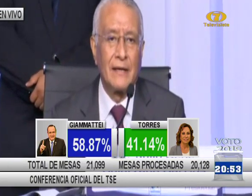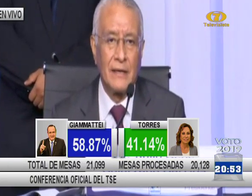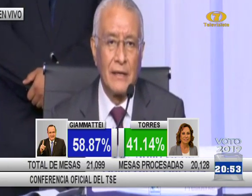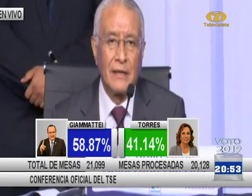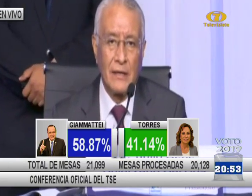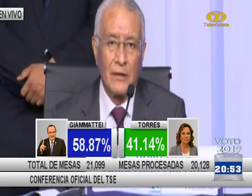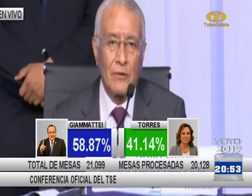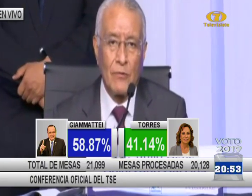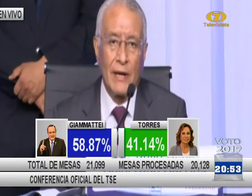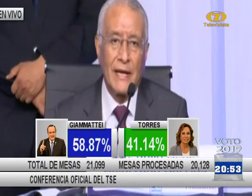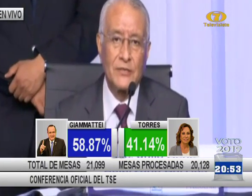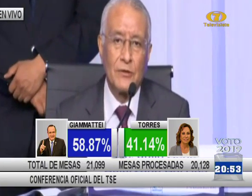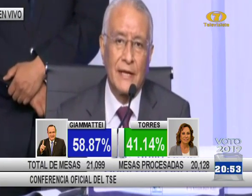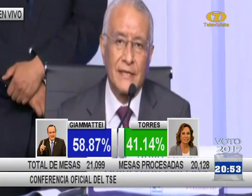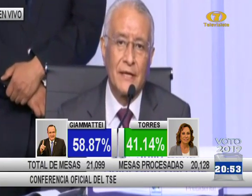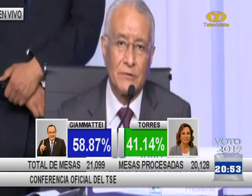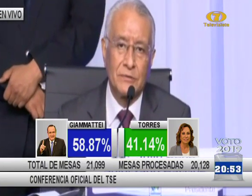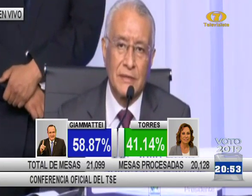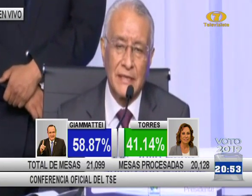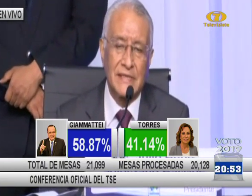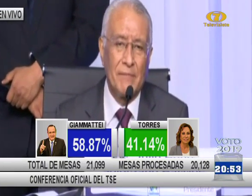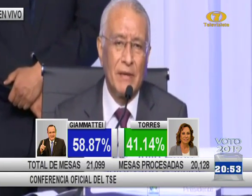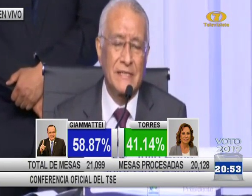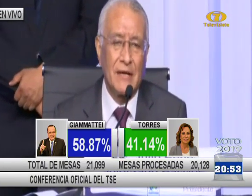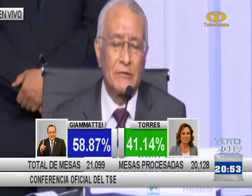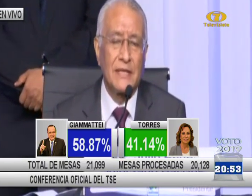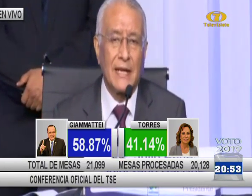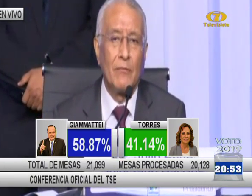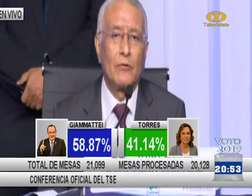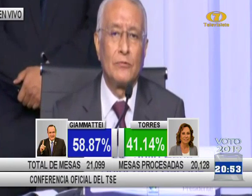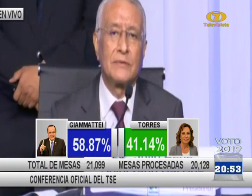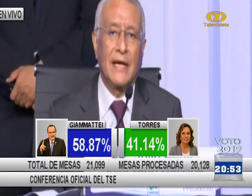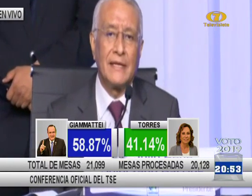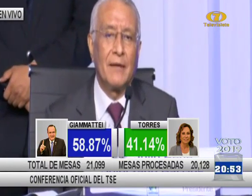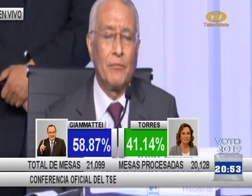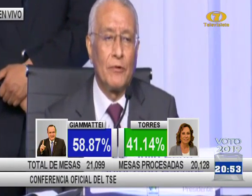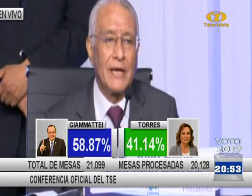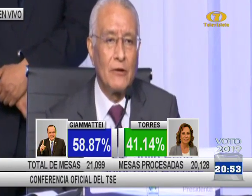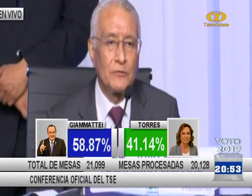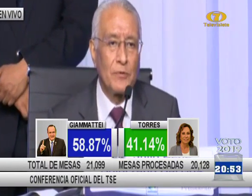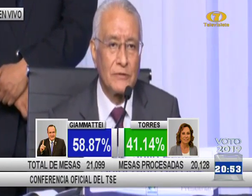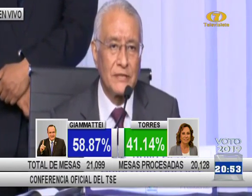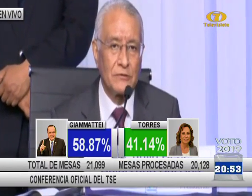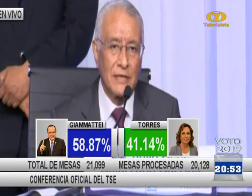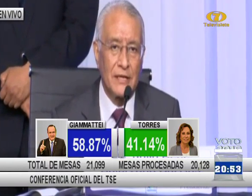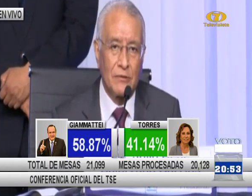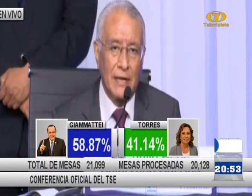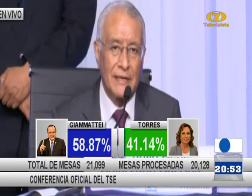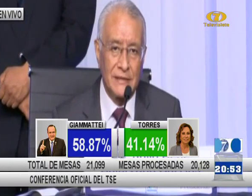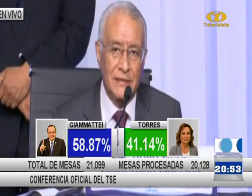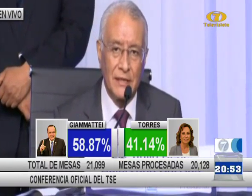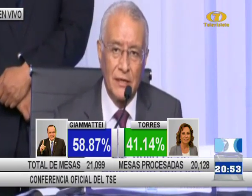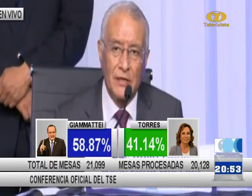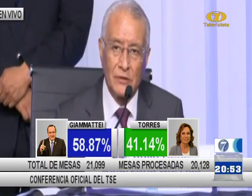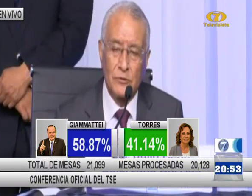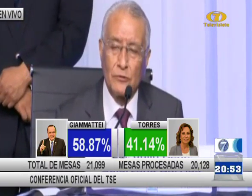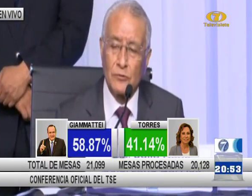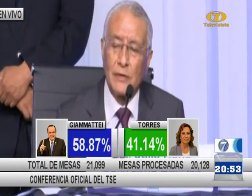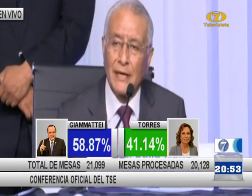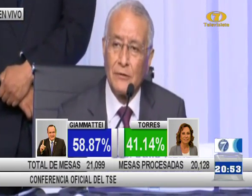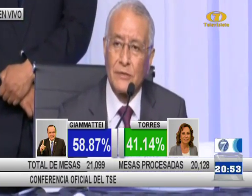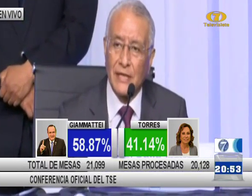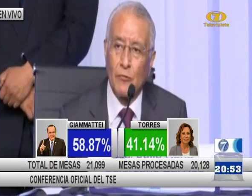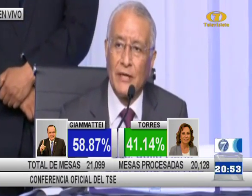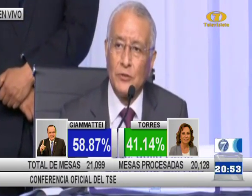encaja con el accionar de ellos. Están basados en la voluntad de apoyar los procesos electorales.